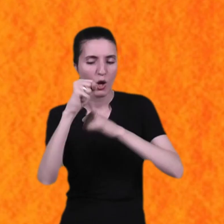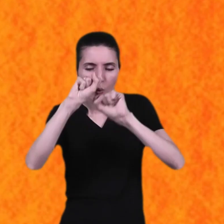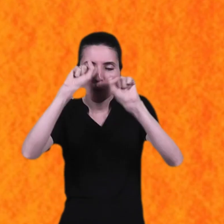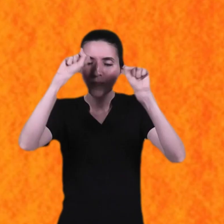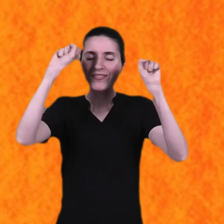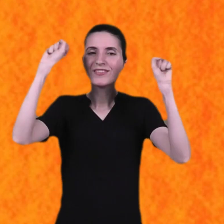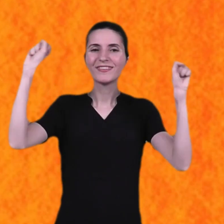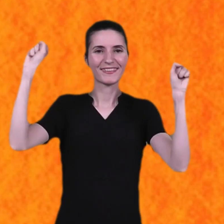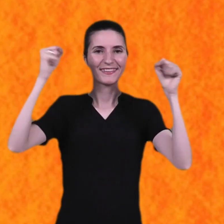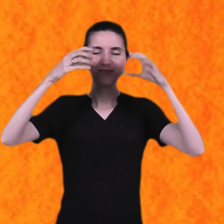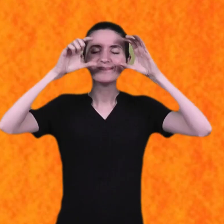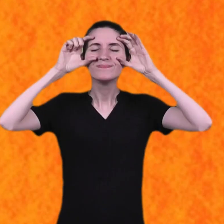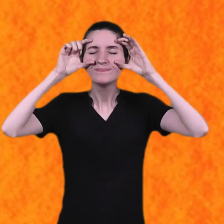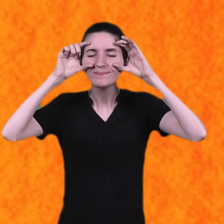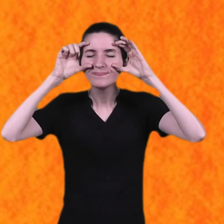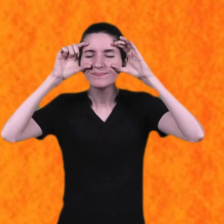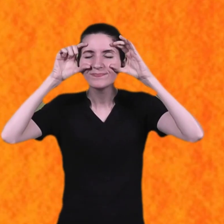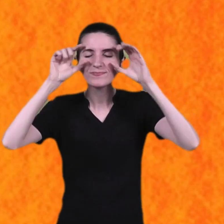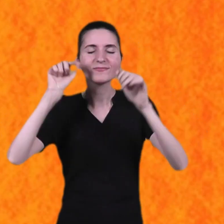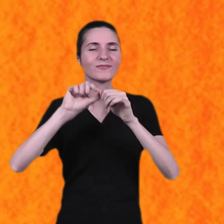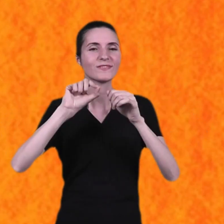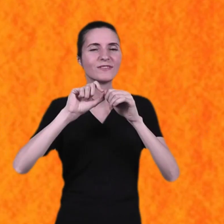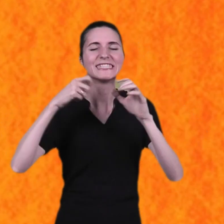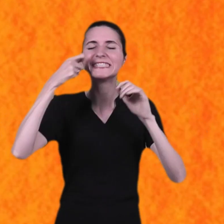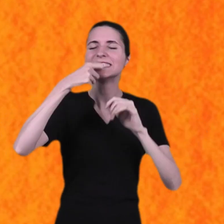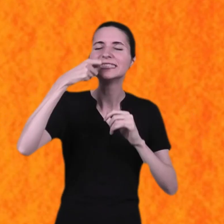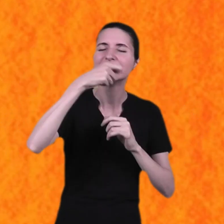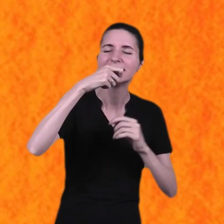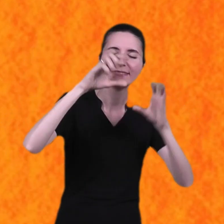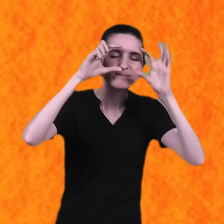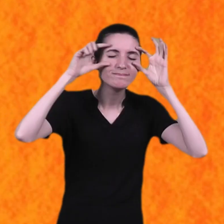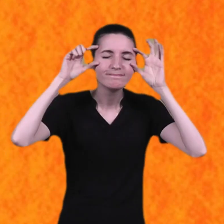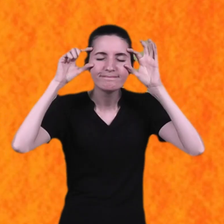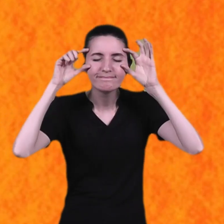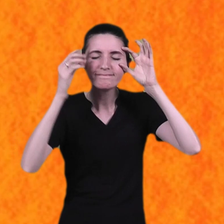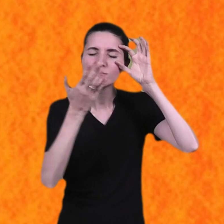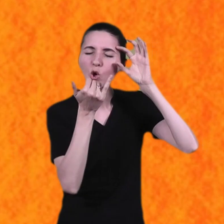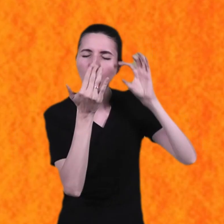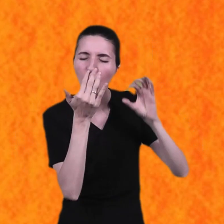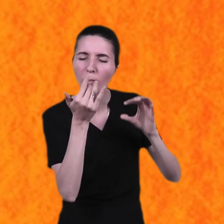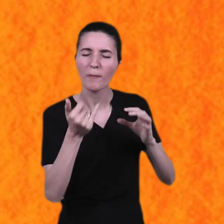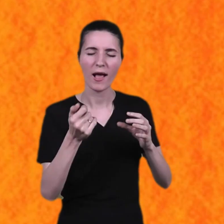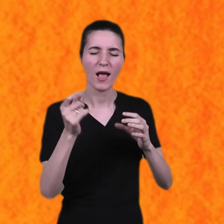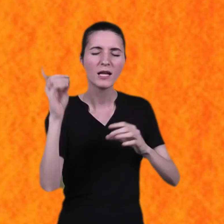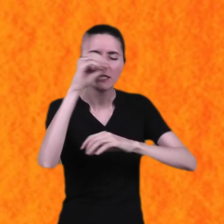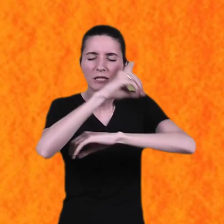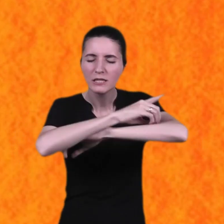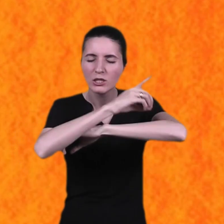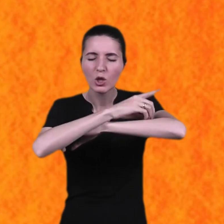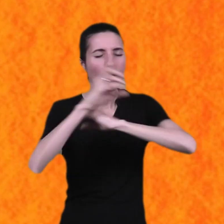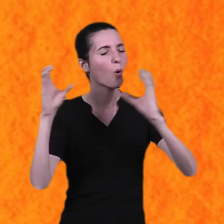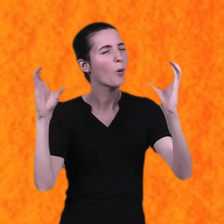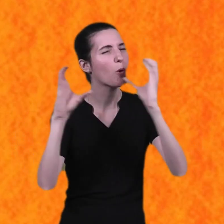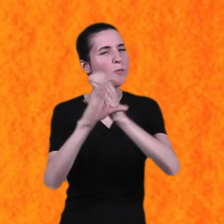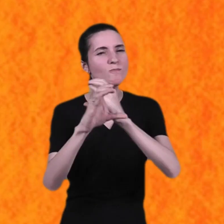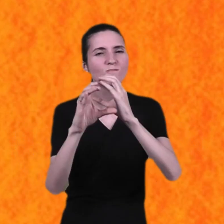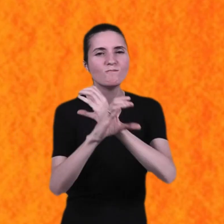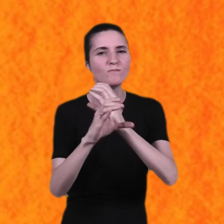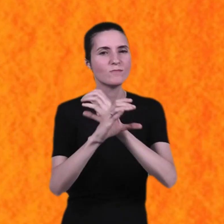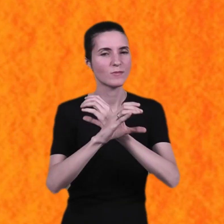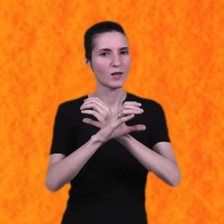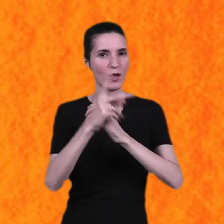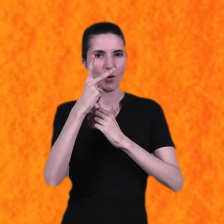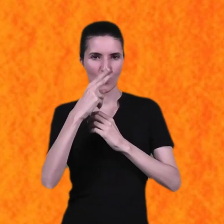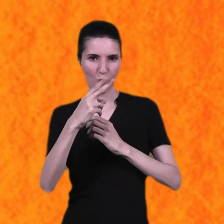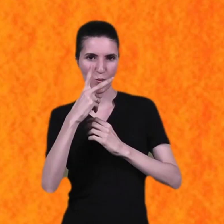da cama e fazer toda a higiene, alimentação, o dia a dia, improvisando